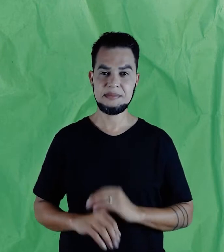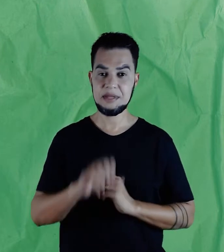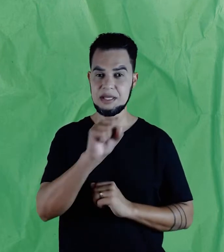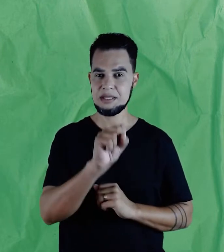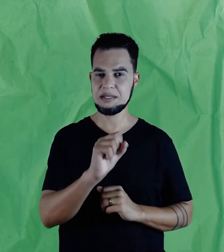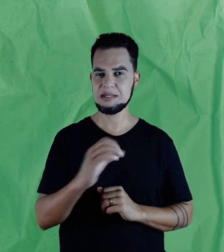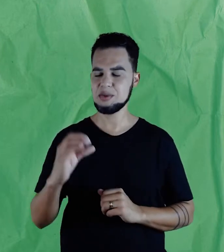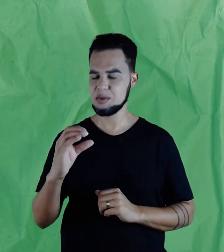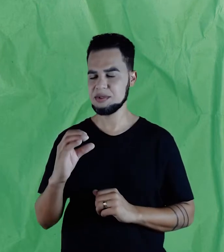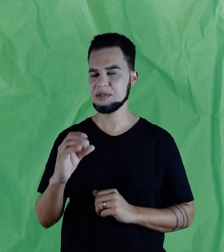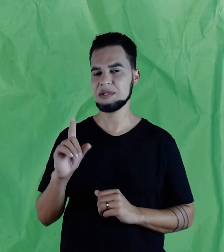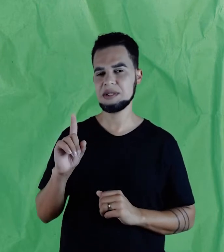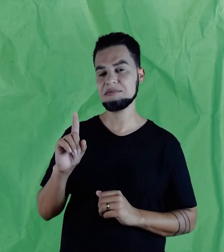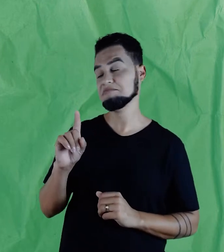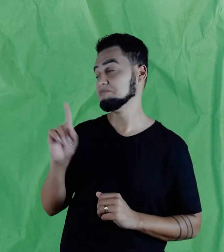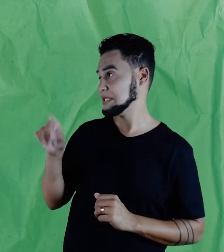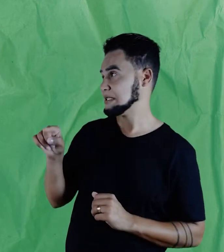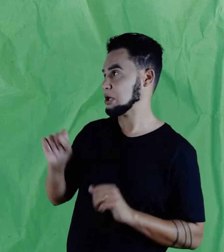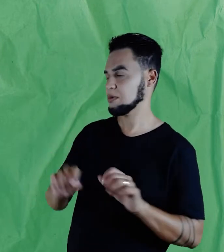screens, que serão telas.